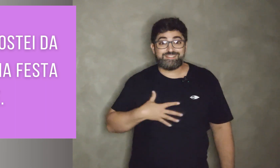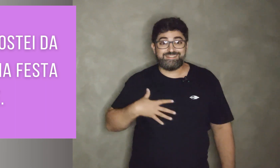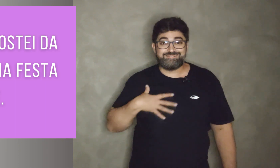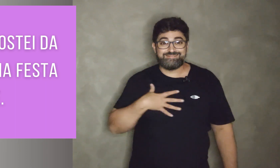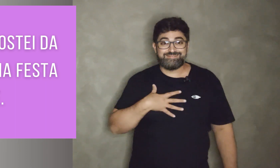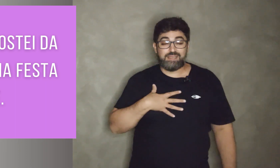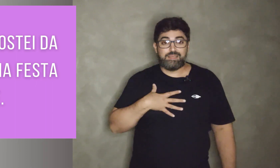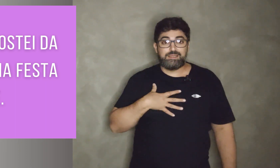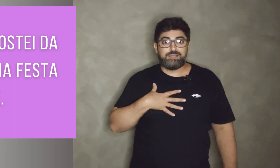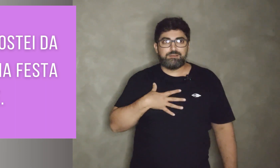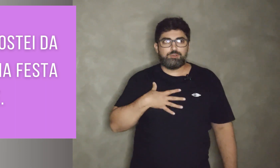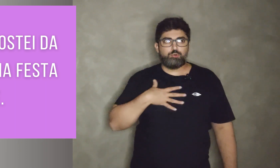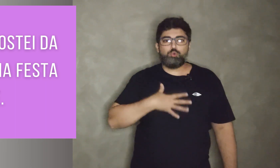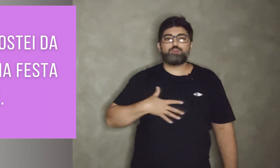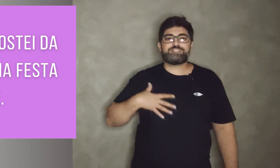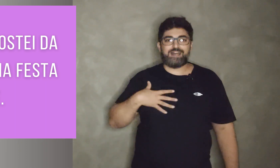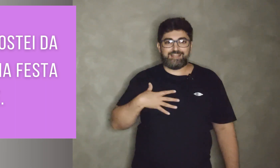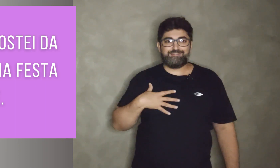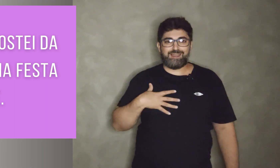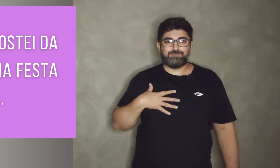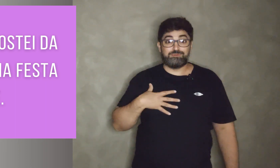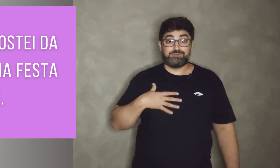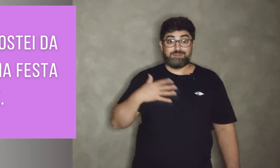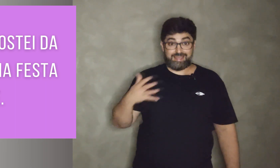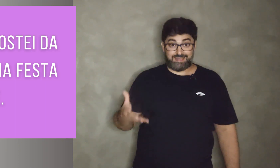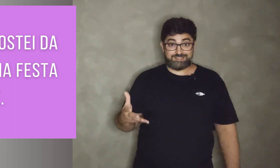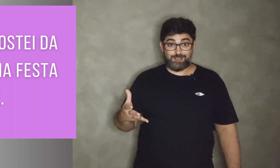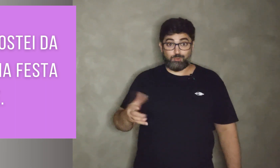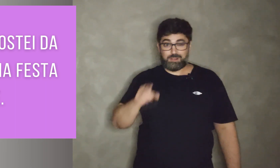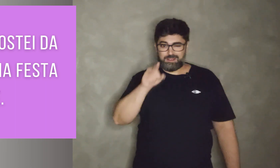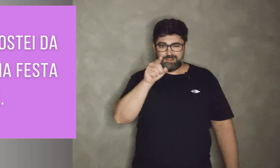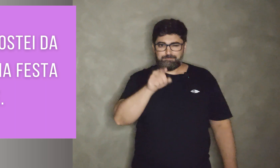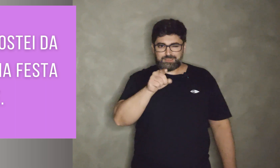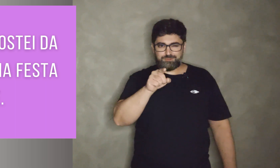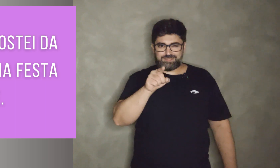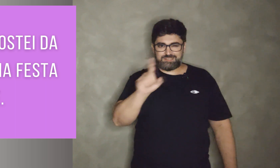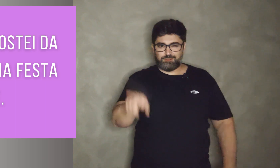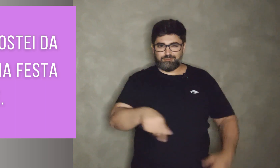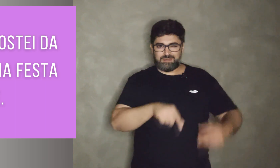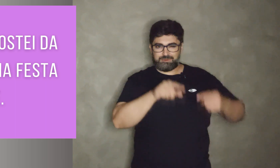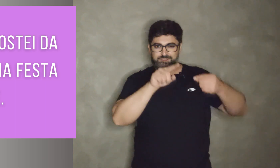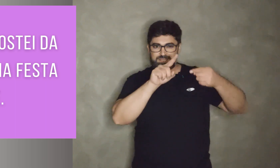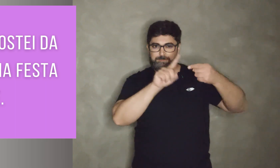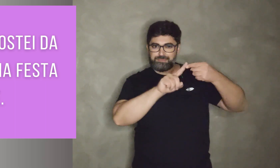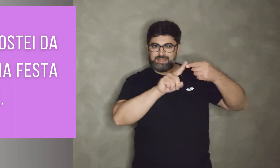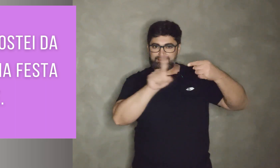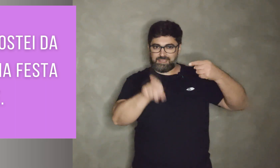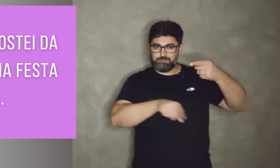gostei. O gostar é verbo, é ação. Prestou atenção que eu falei para você?